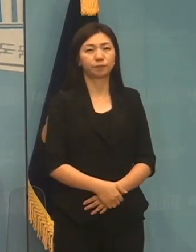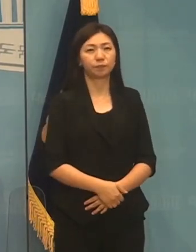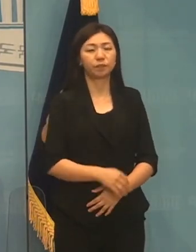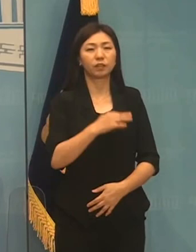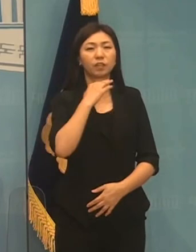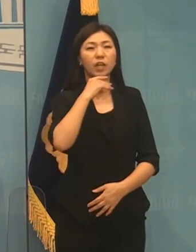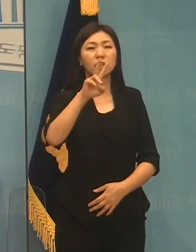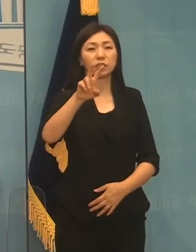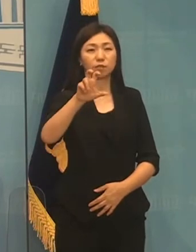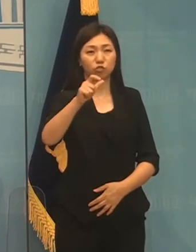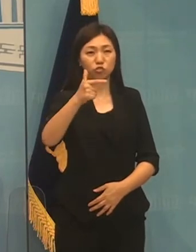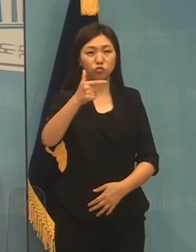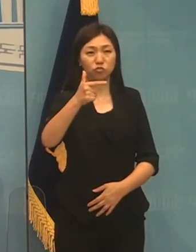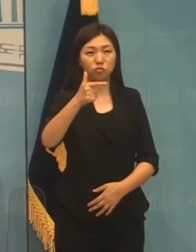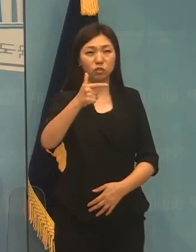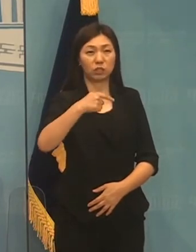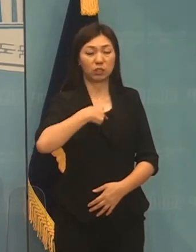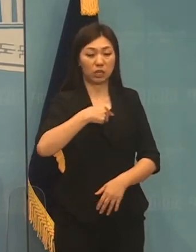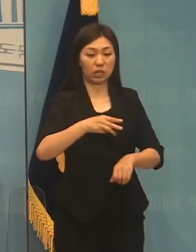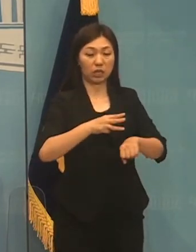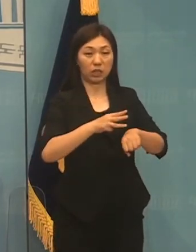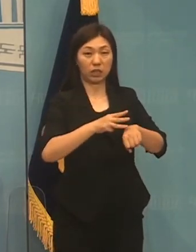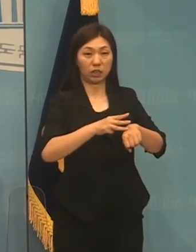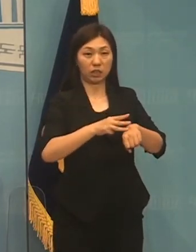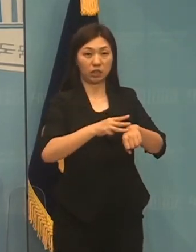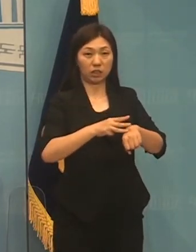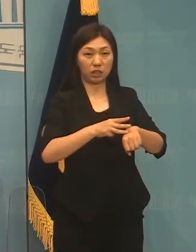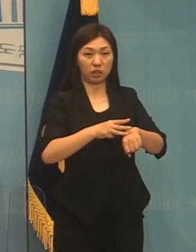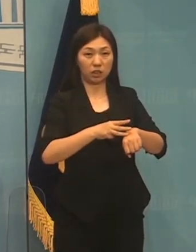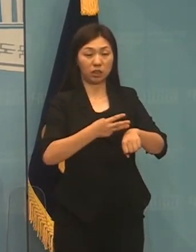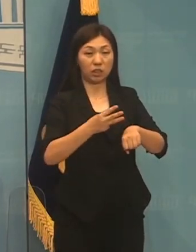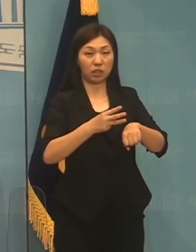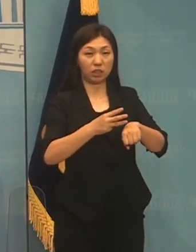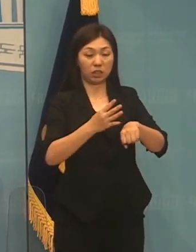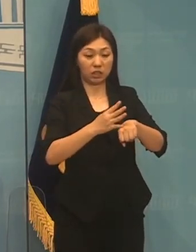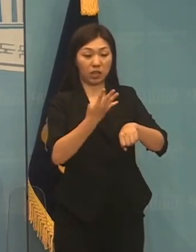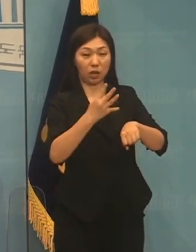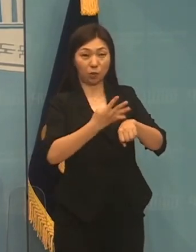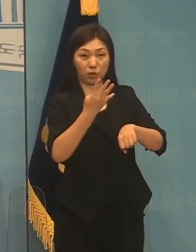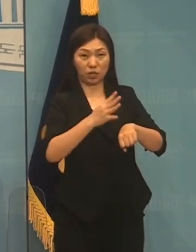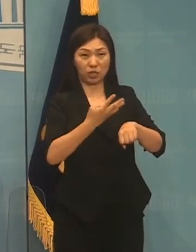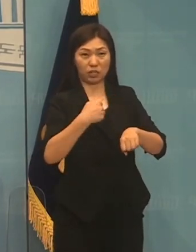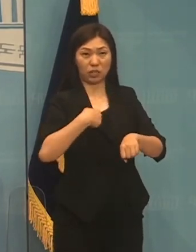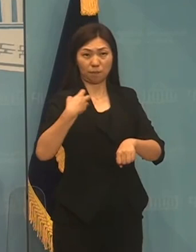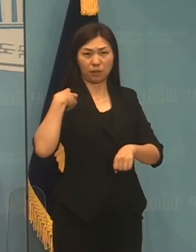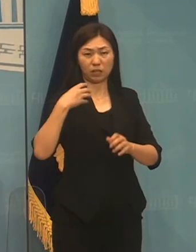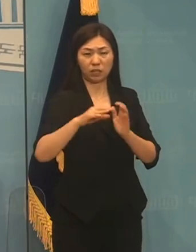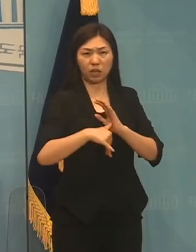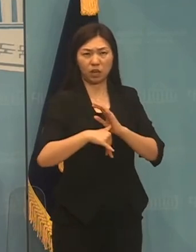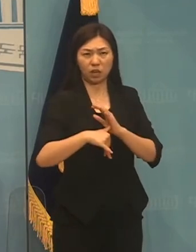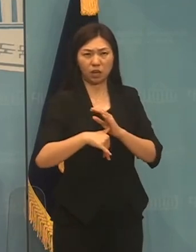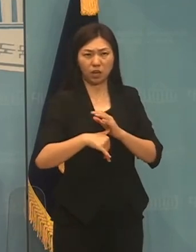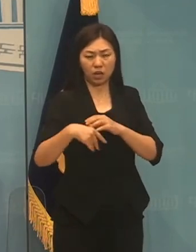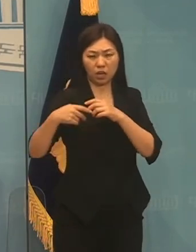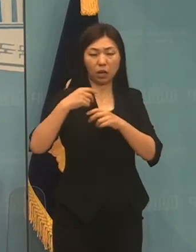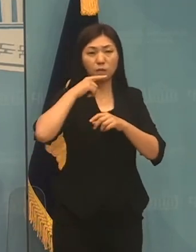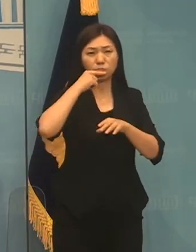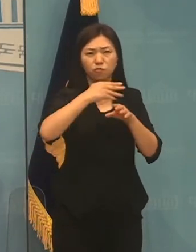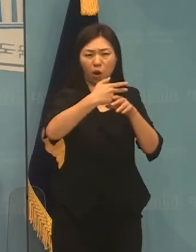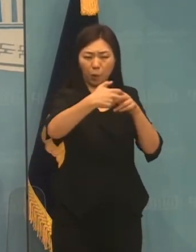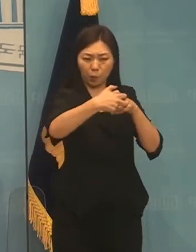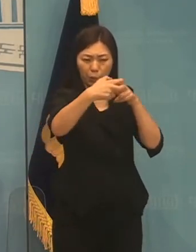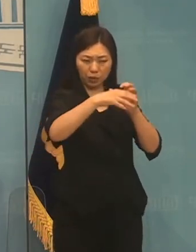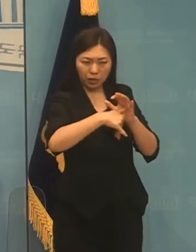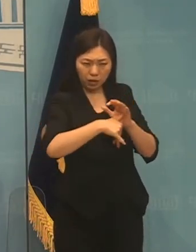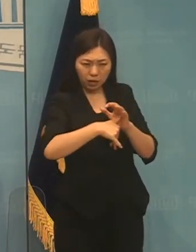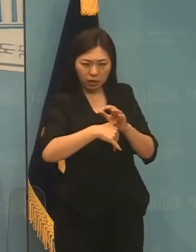26세 대의 때 북한 무장 간첩성 객침 외에도 어디서든 도전 변화와